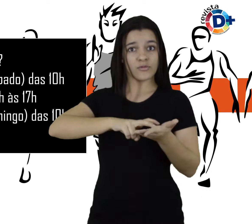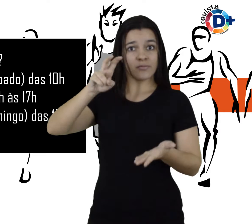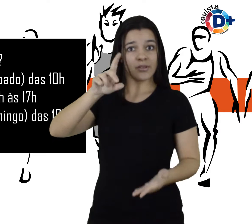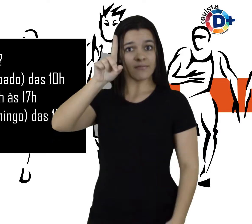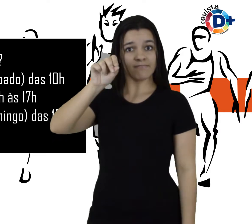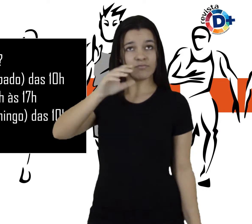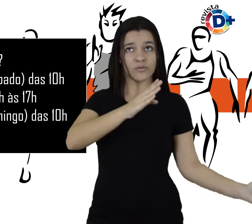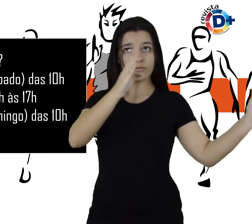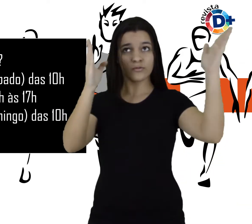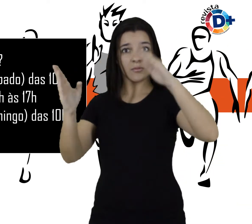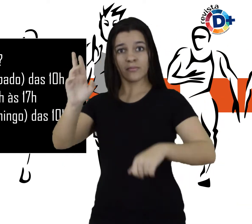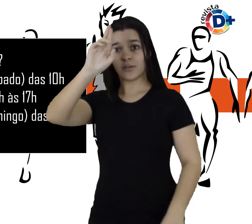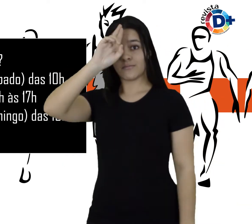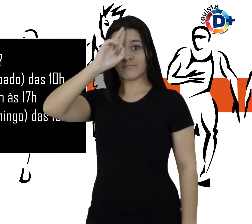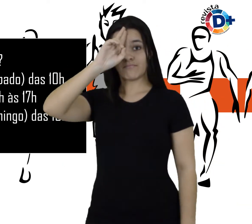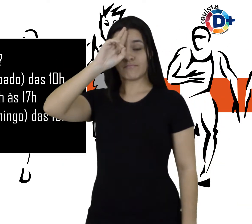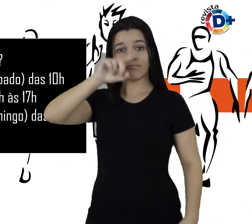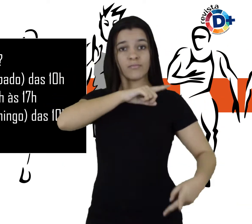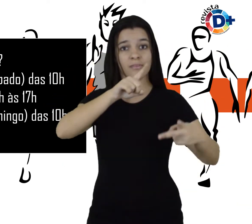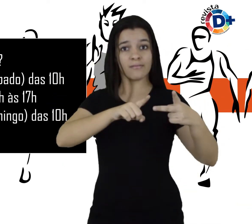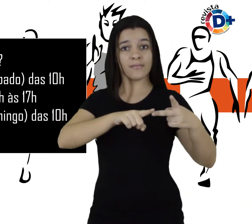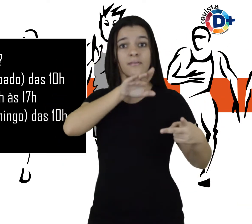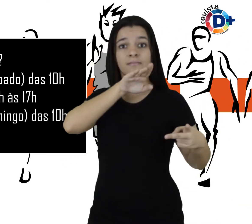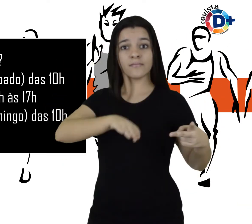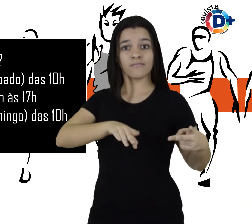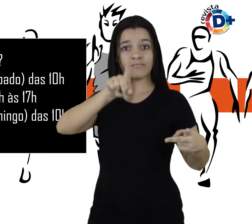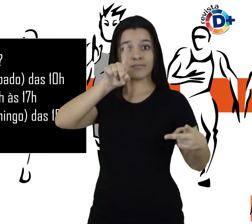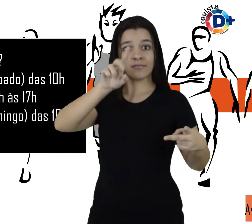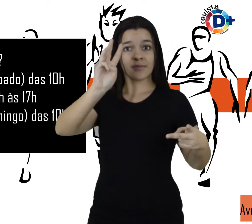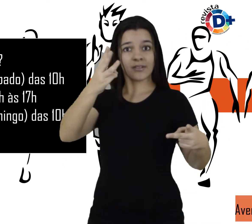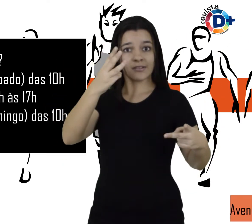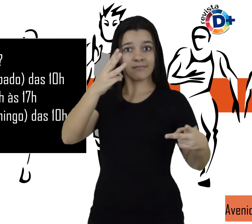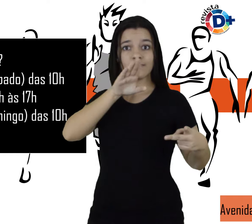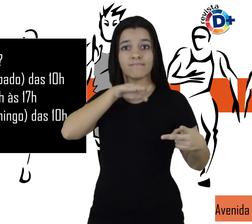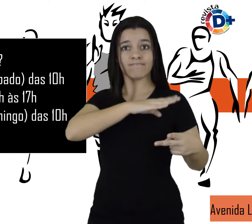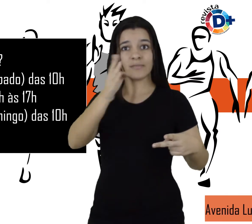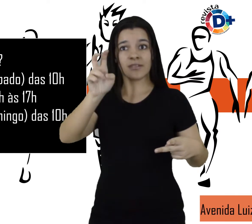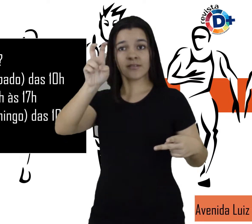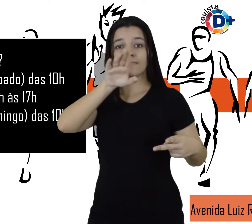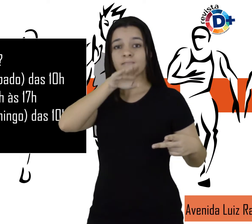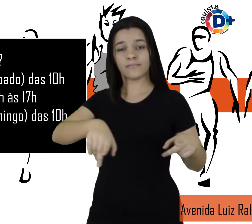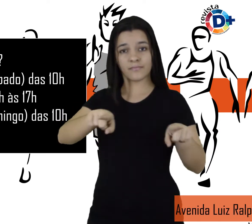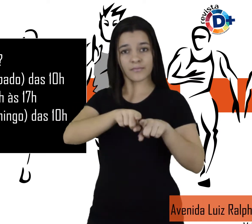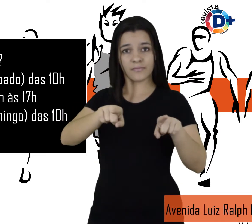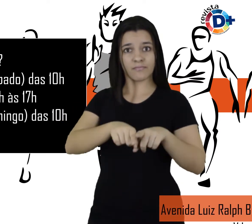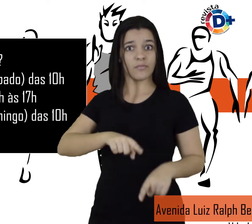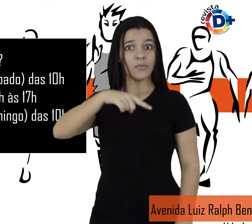ao meio-dia e das 15 até as 17 horas. No dia 14 de